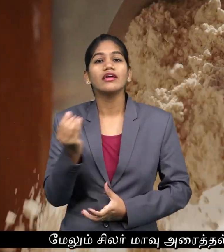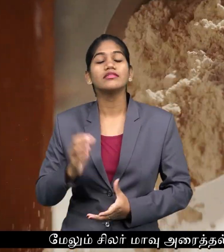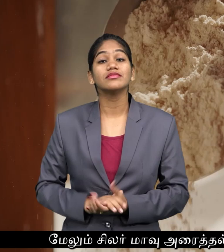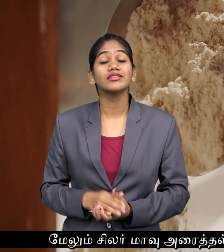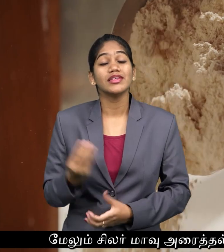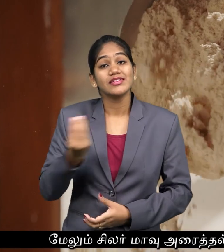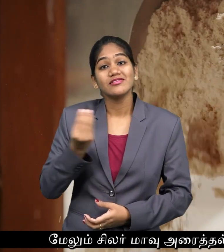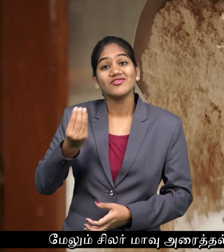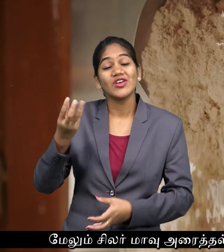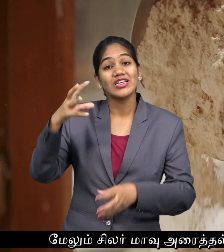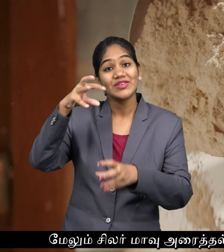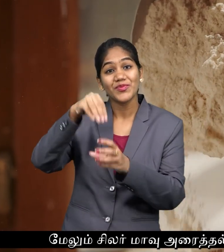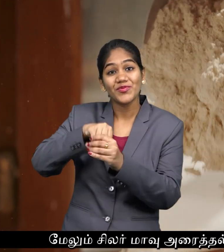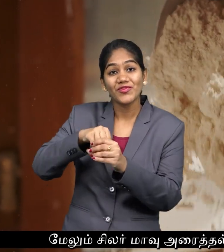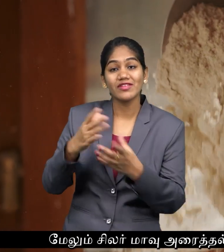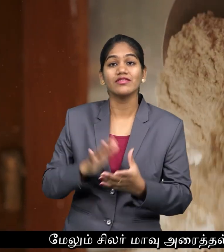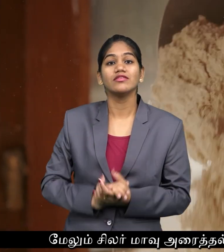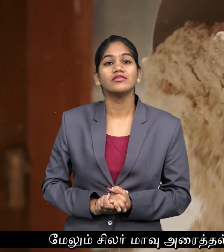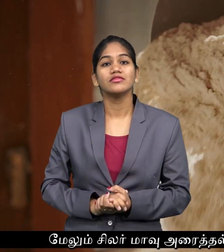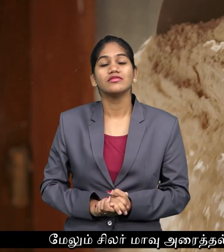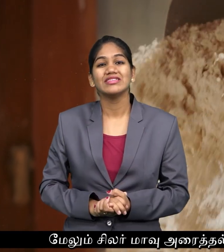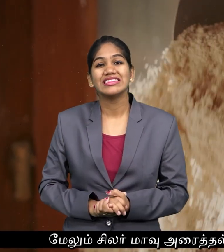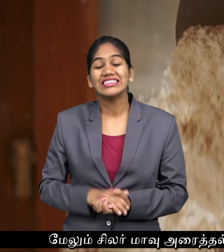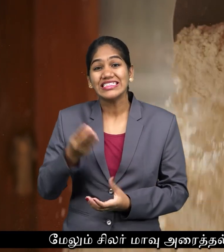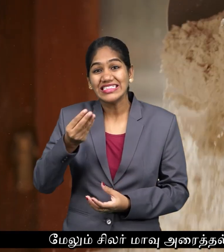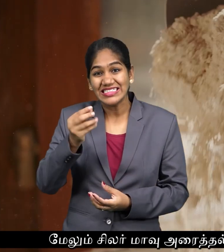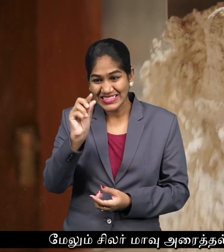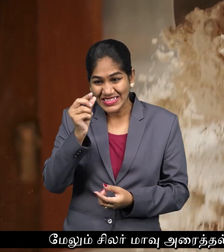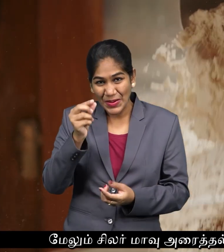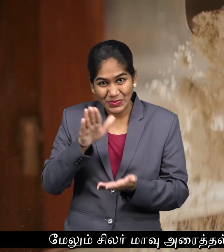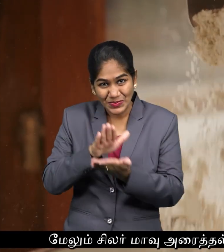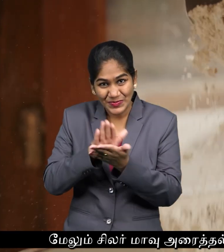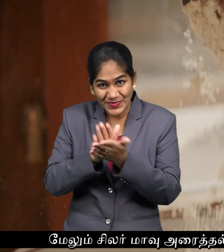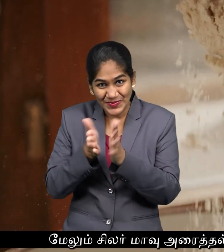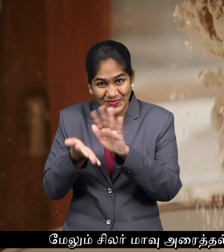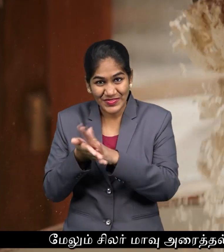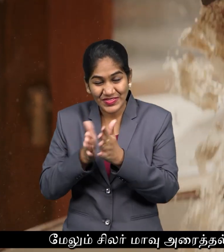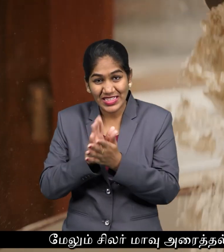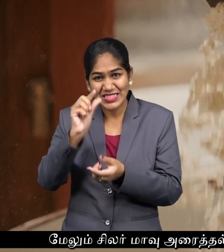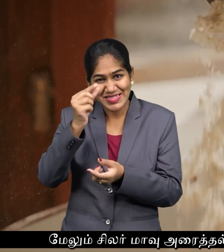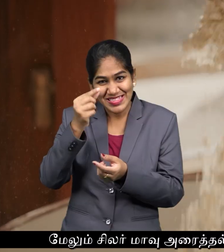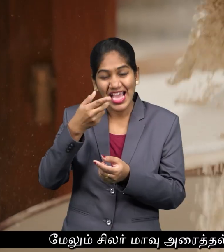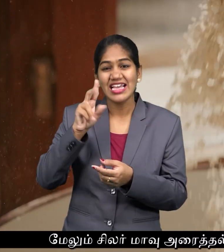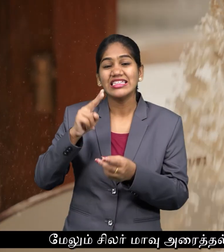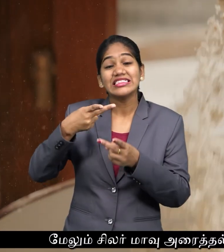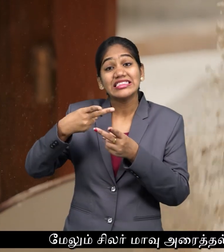மேலும் சிலர் மாவு அரைத்தல் மற்றும் வர்த்தகத்தில் ஈடுபட்டுள்ளனர்.